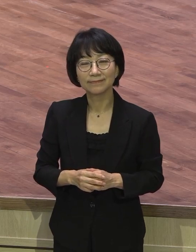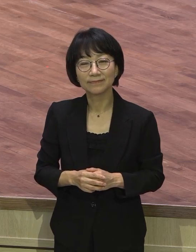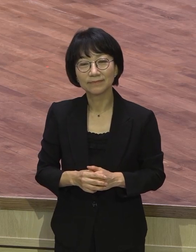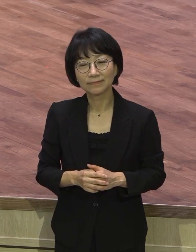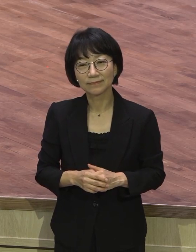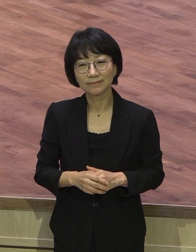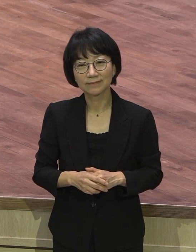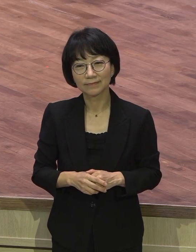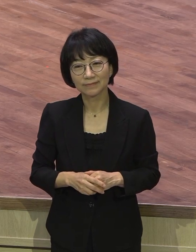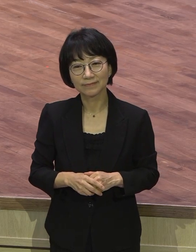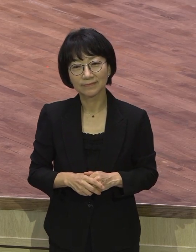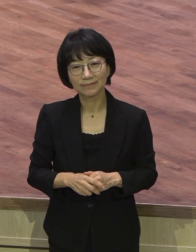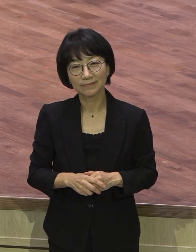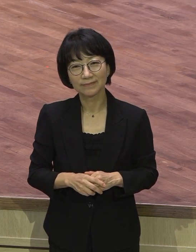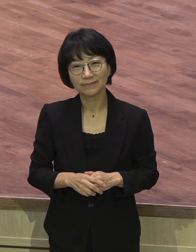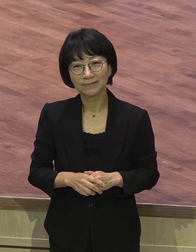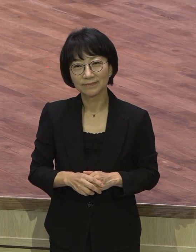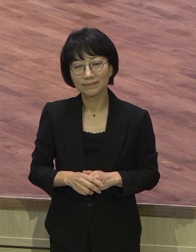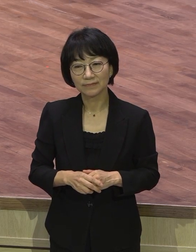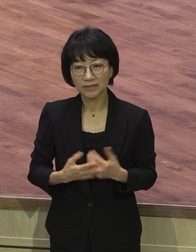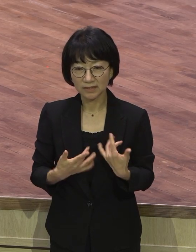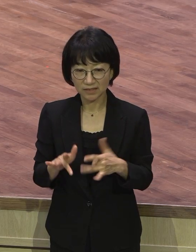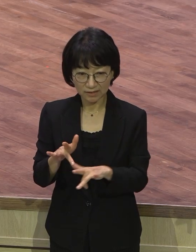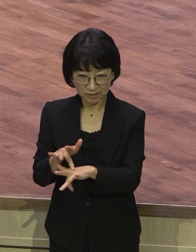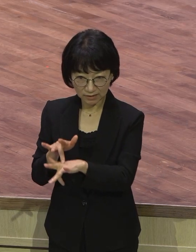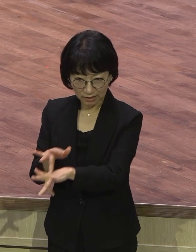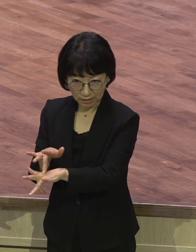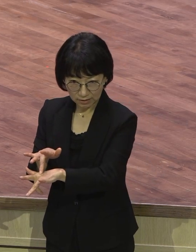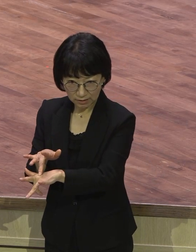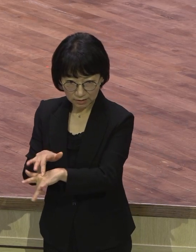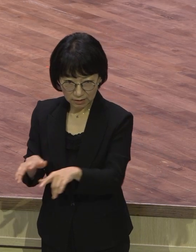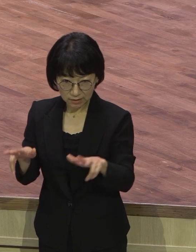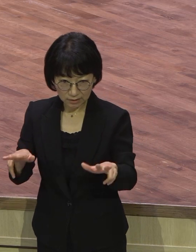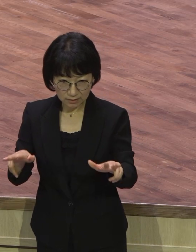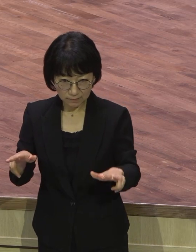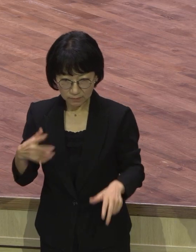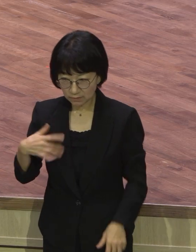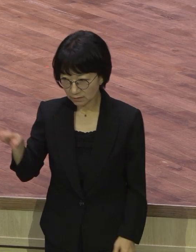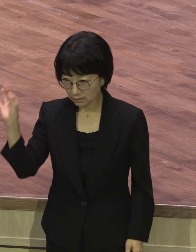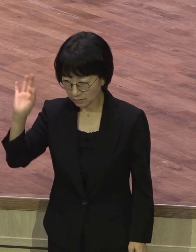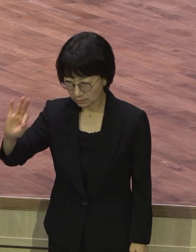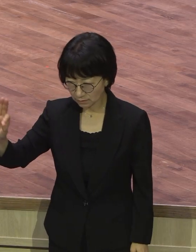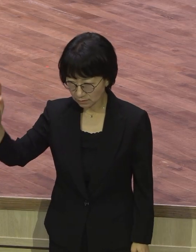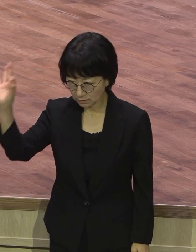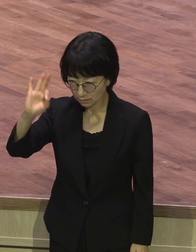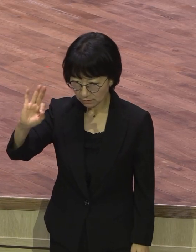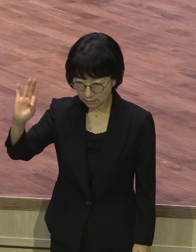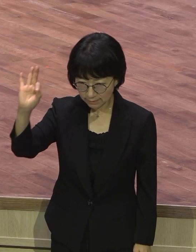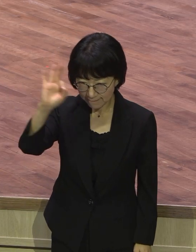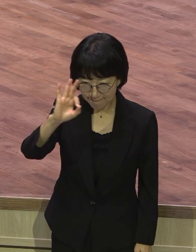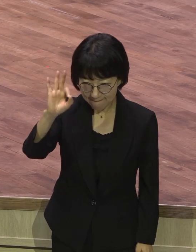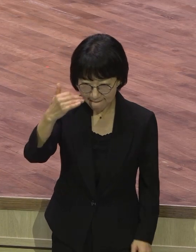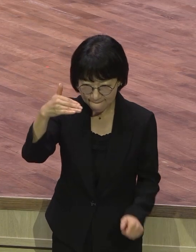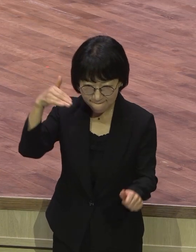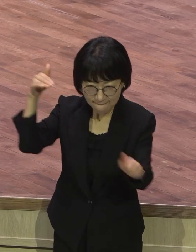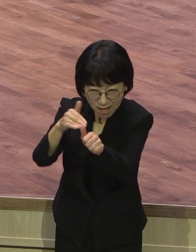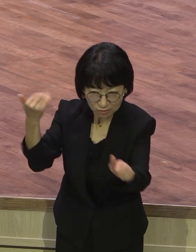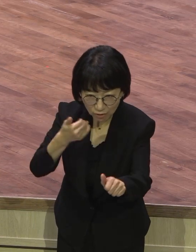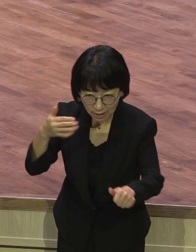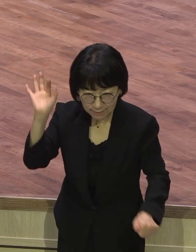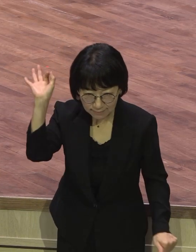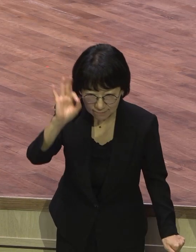지금도 우는 사자같이 두루다니면서 삼칠자를 찾고 있습니다.